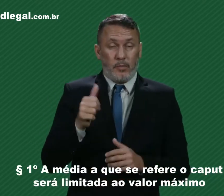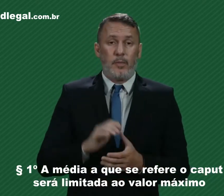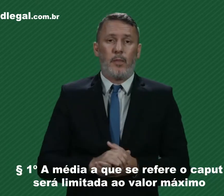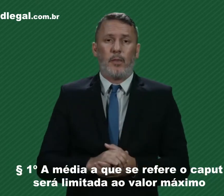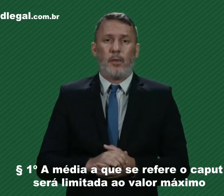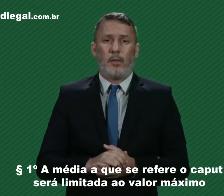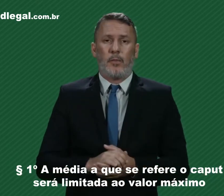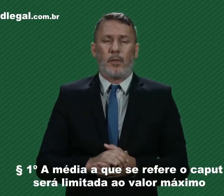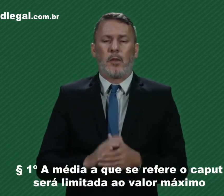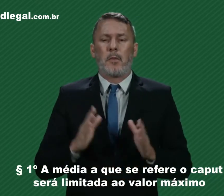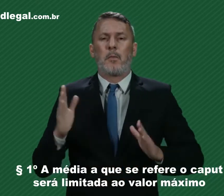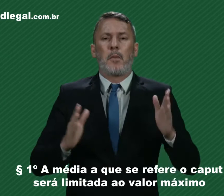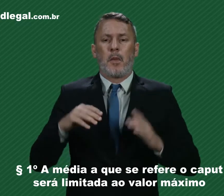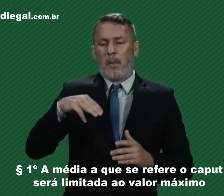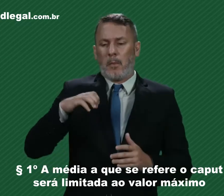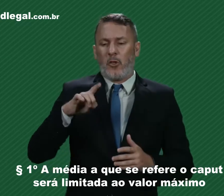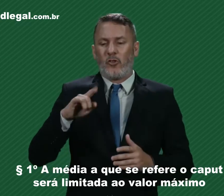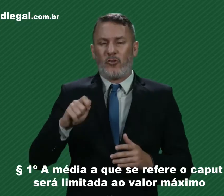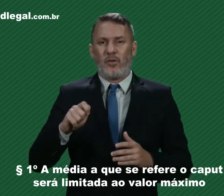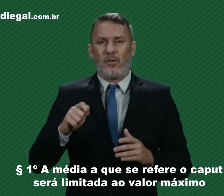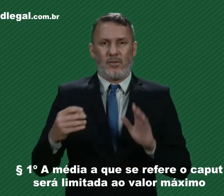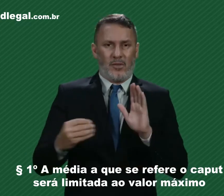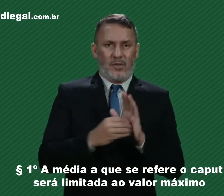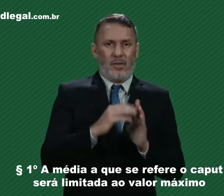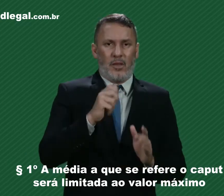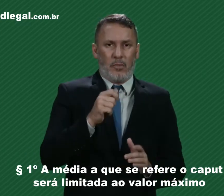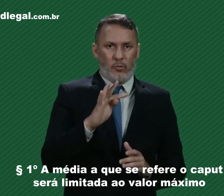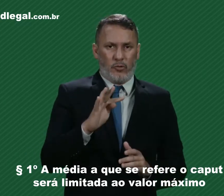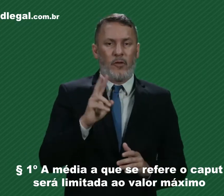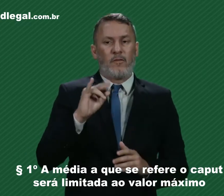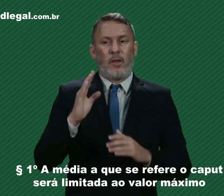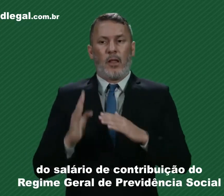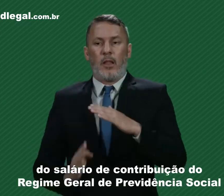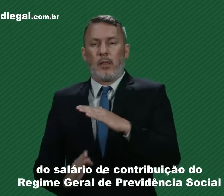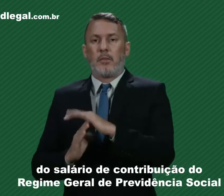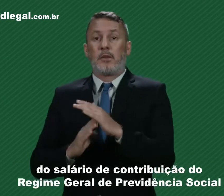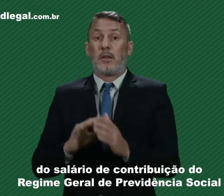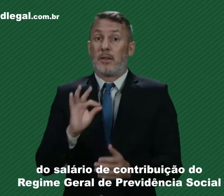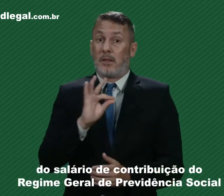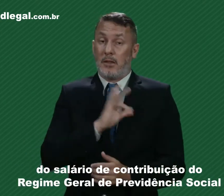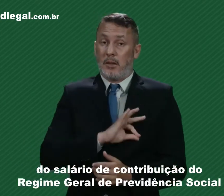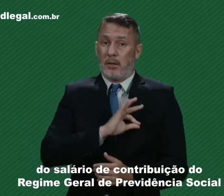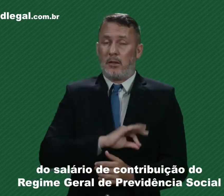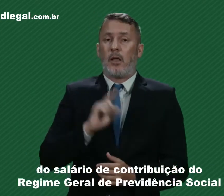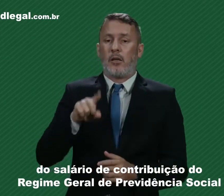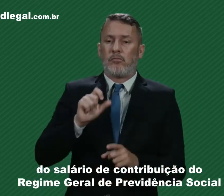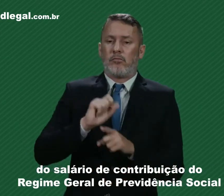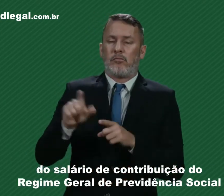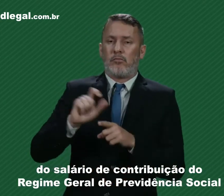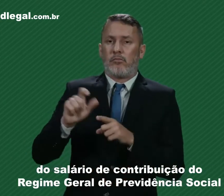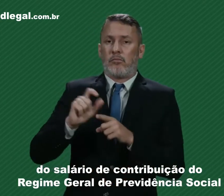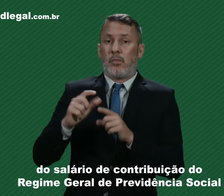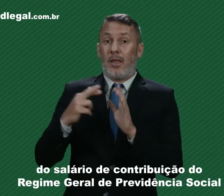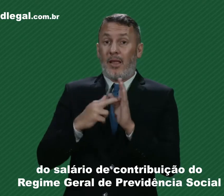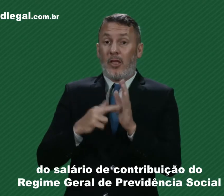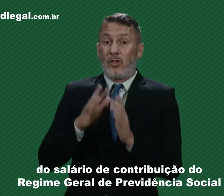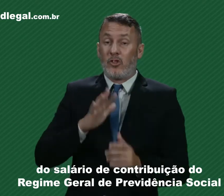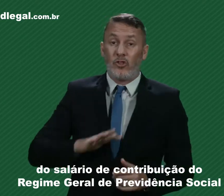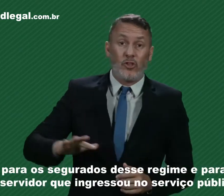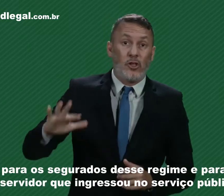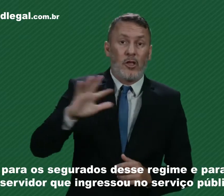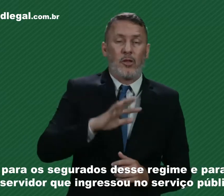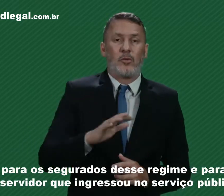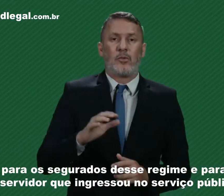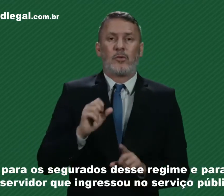A média a que se refere o caput será limitada ao valor máximo do salário de contribuição ao regime geral de previdência